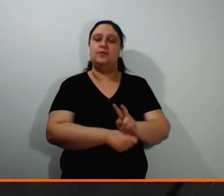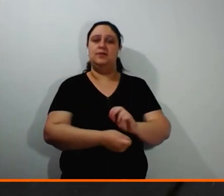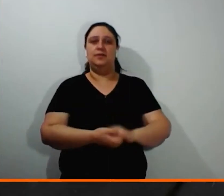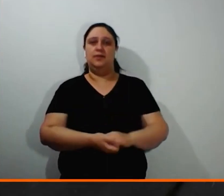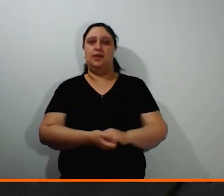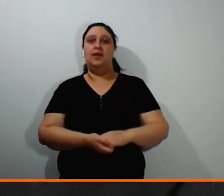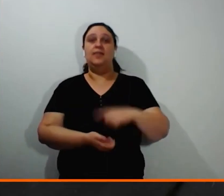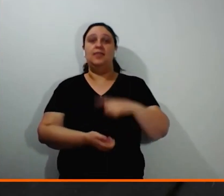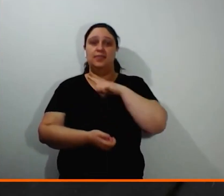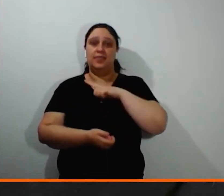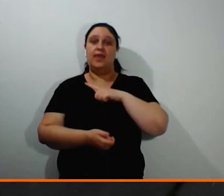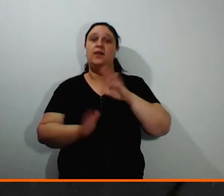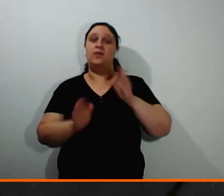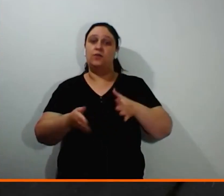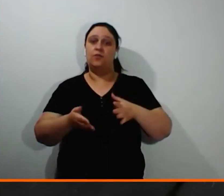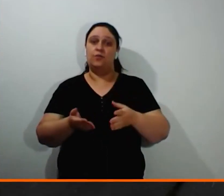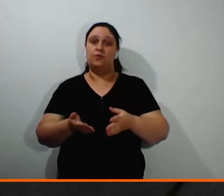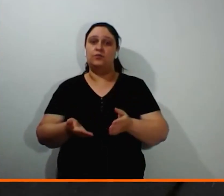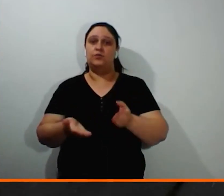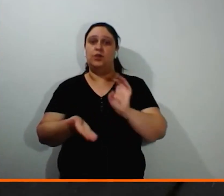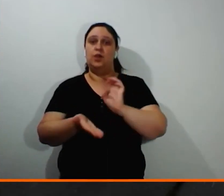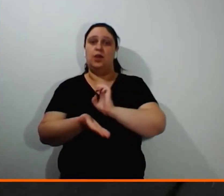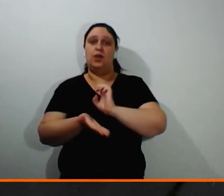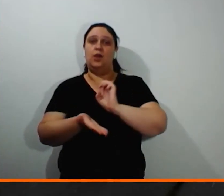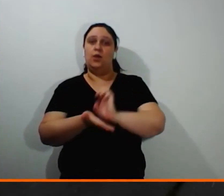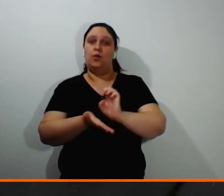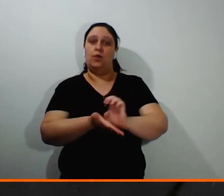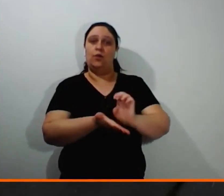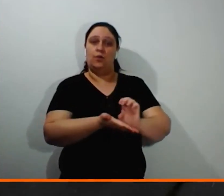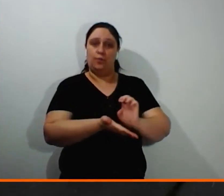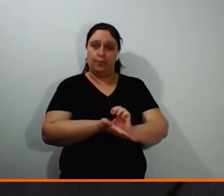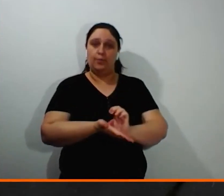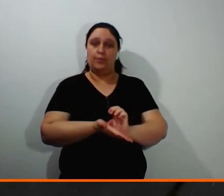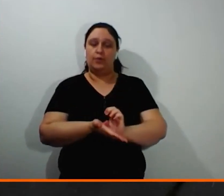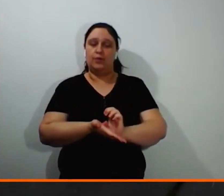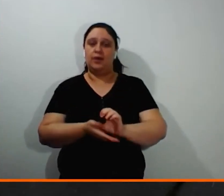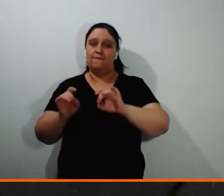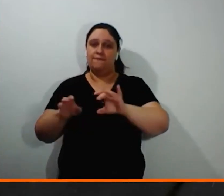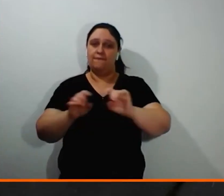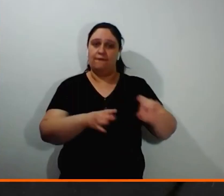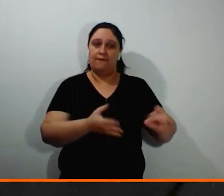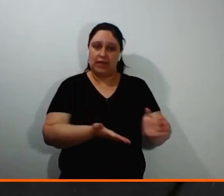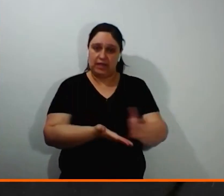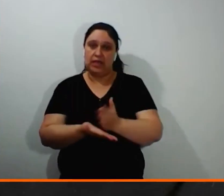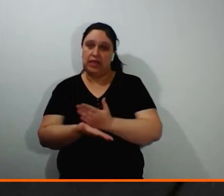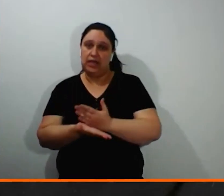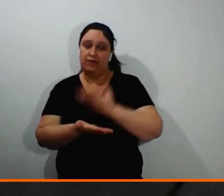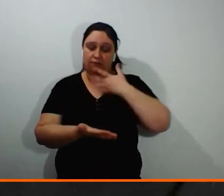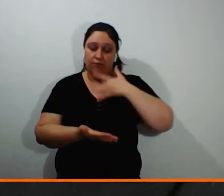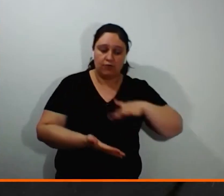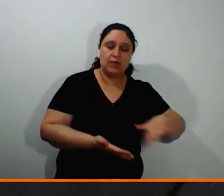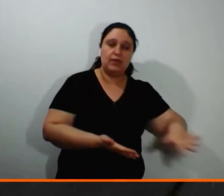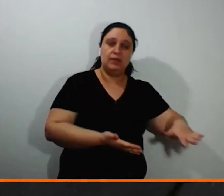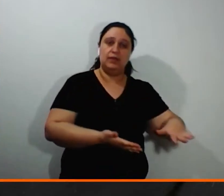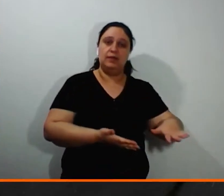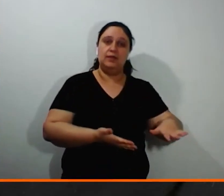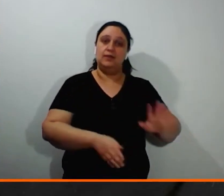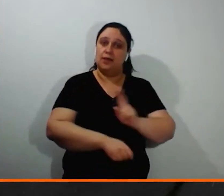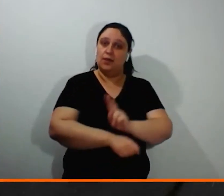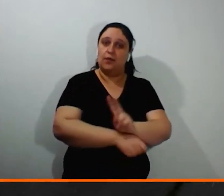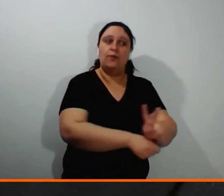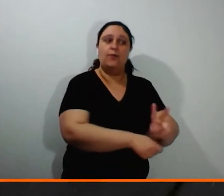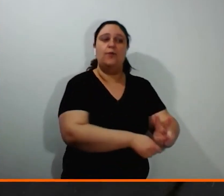Vocês sabiam disso? São meninos e meninas, não é? De 10 anos, 11 anos,